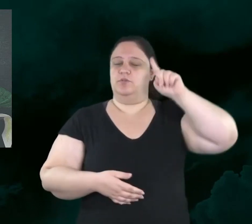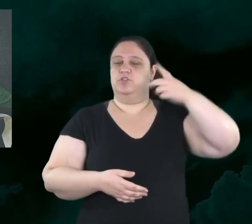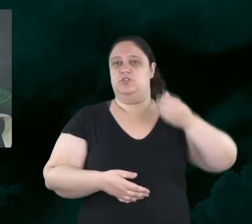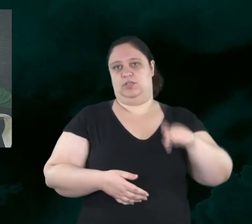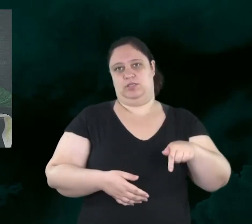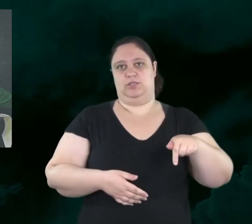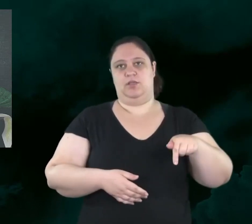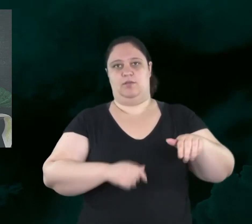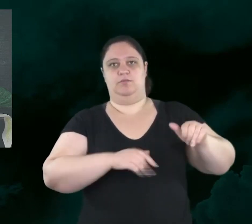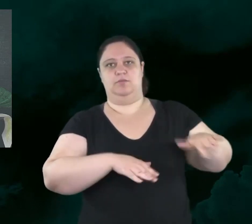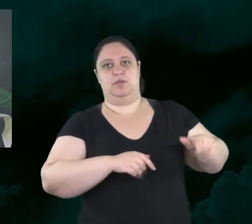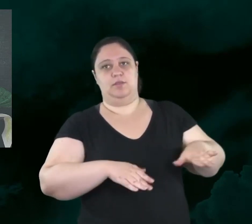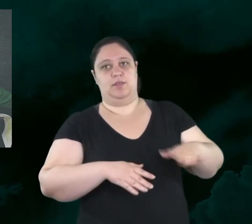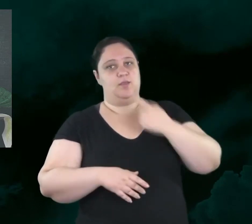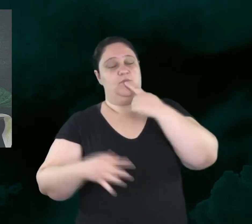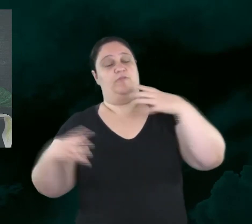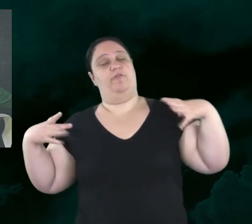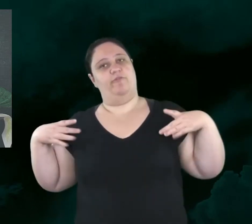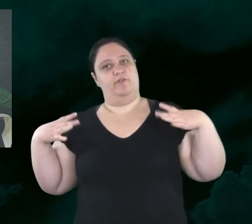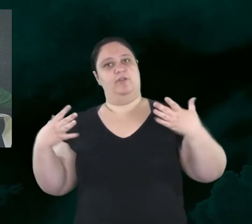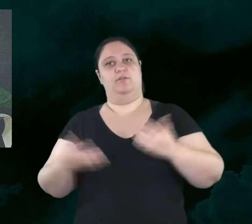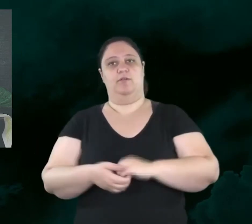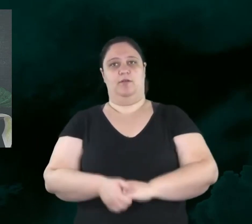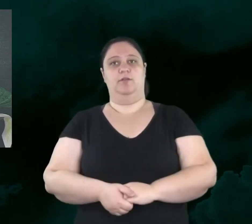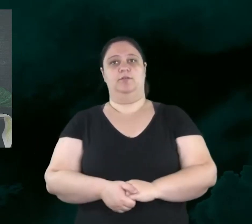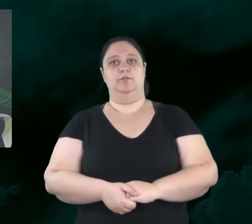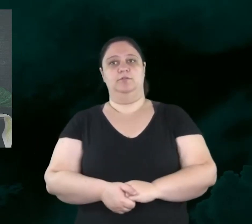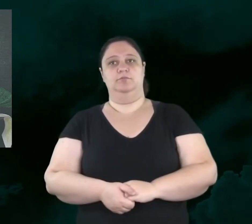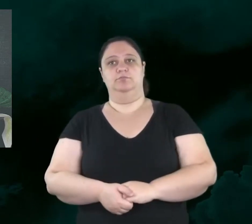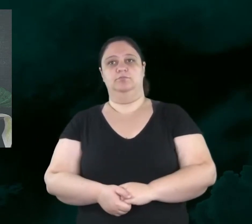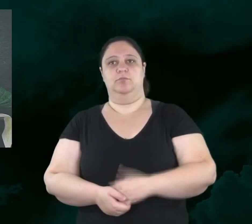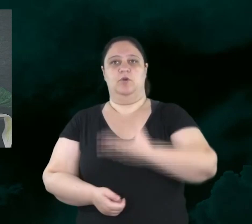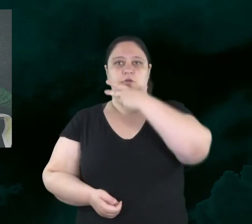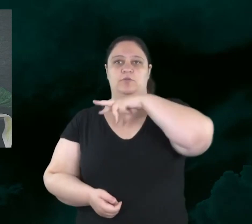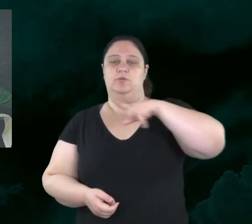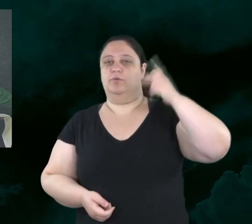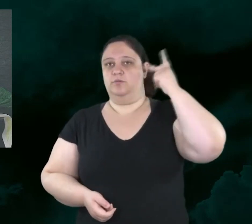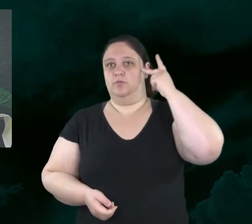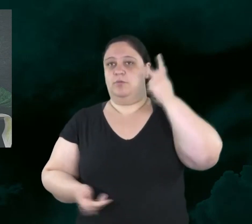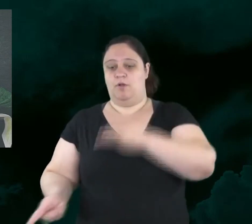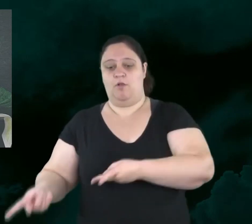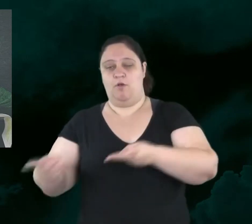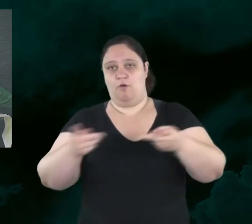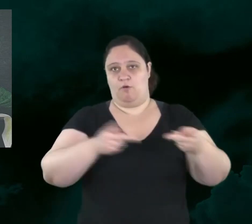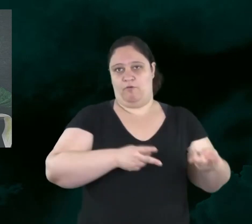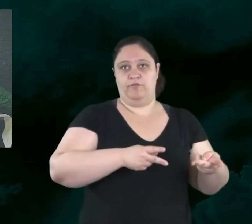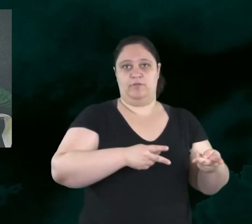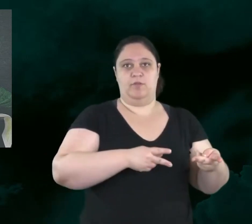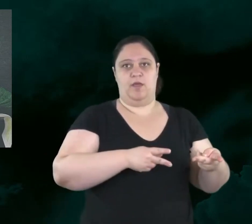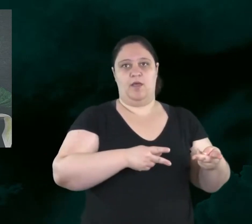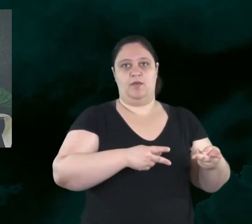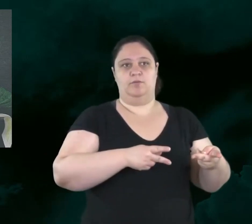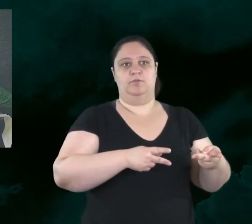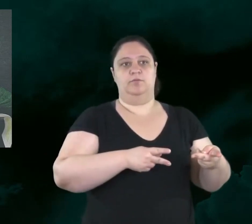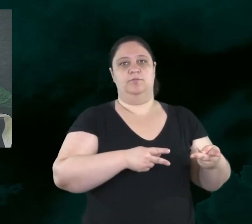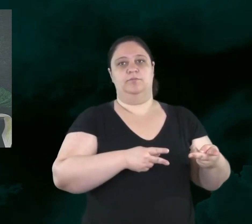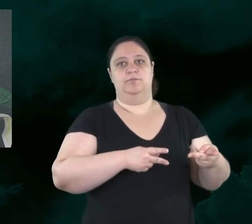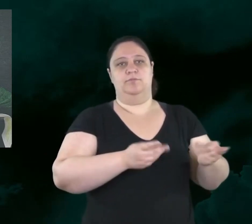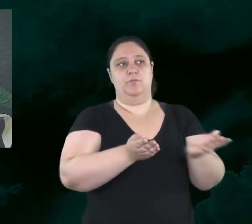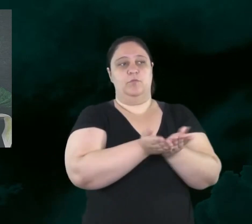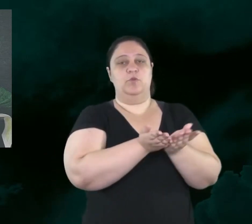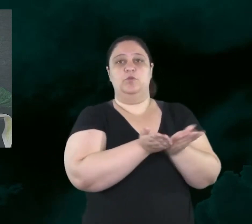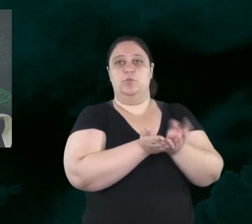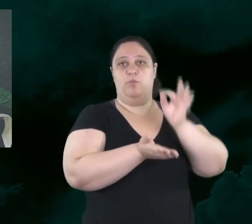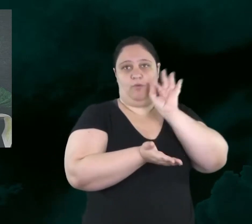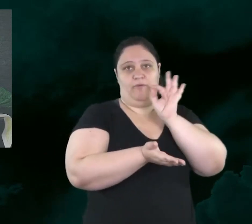os irmãos de São Paulo nos convidaram para inaugurar um Bucafé no bairro de Morumbi, e eu